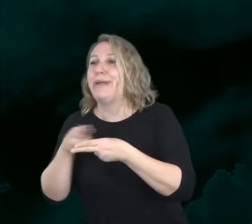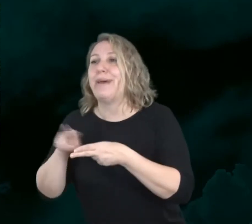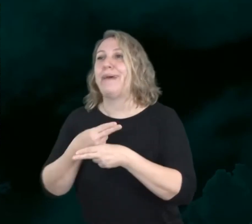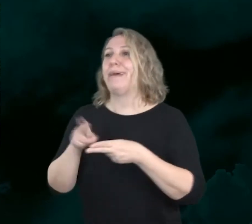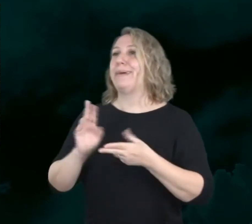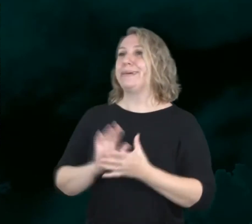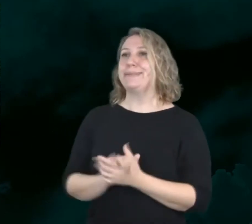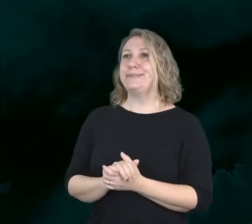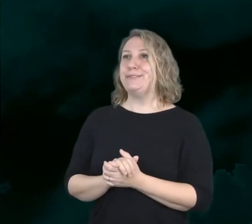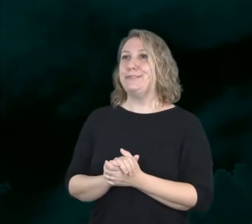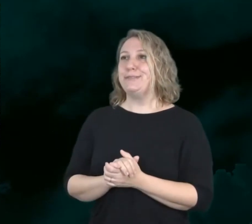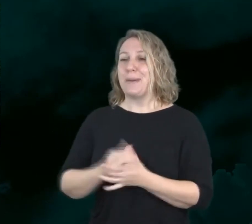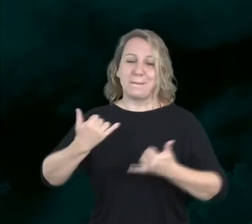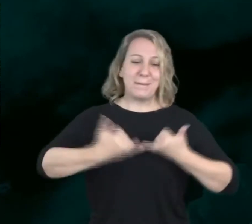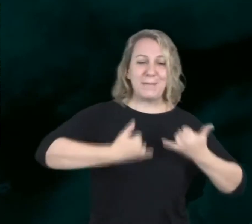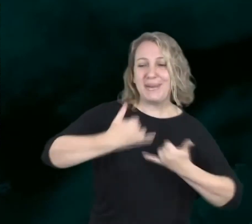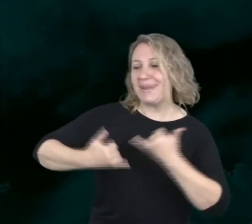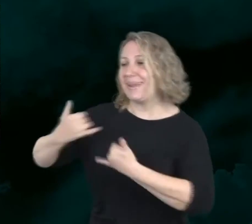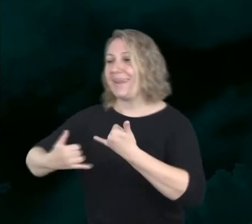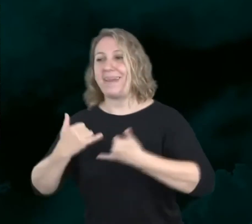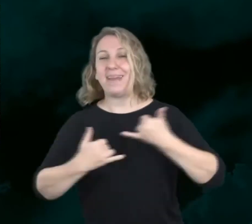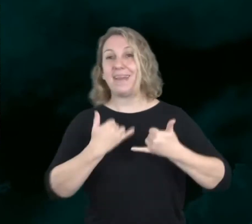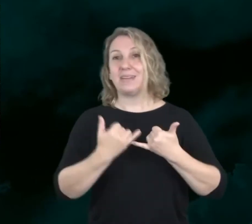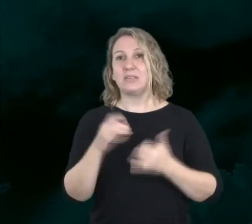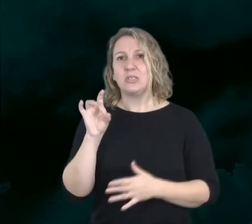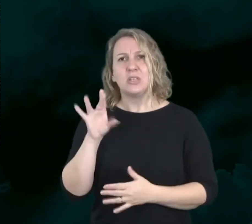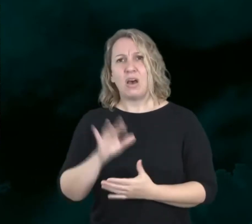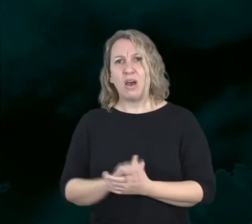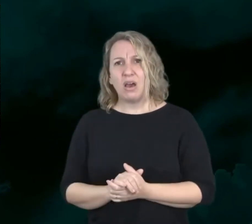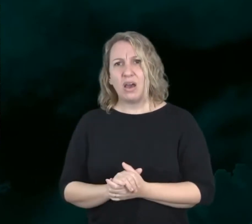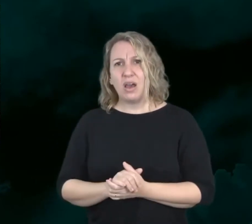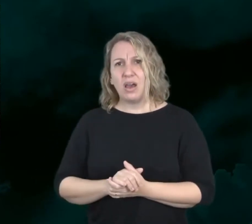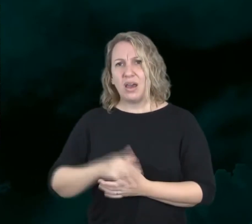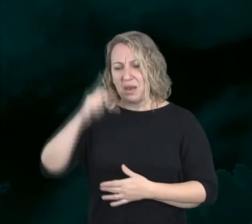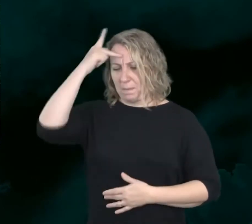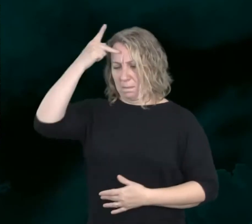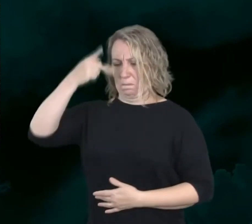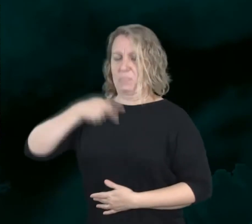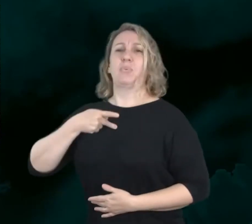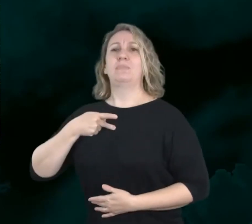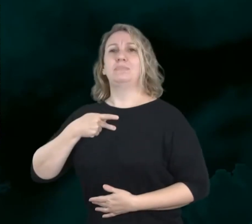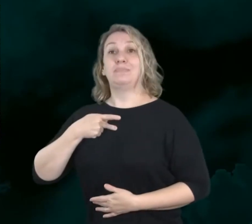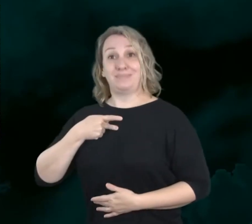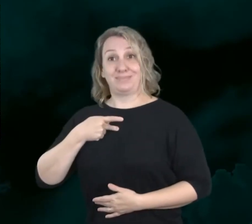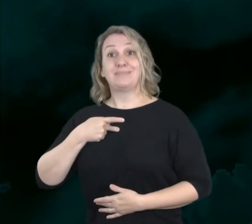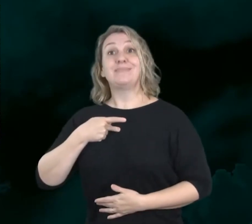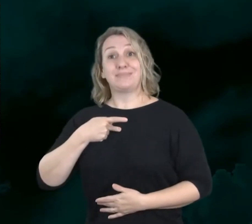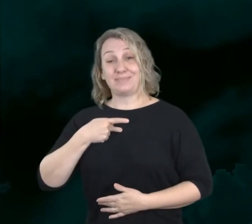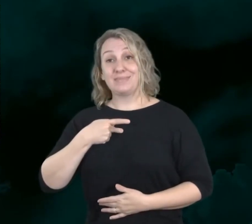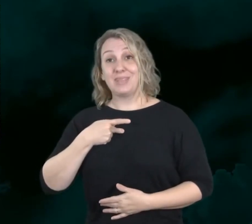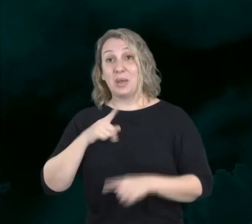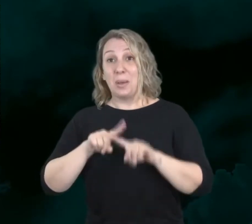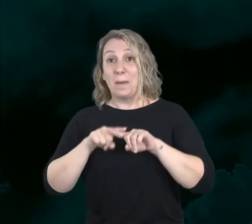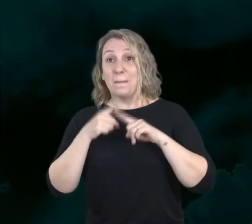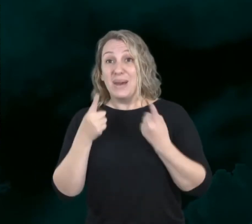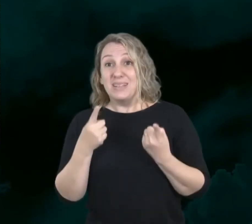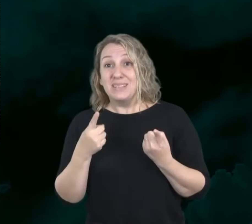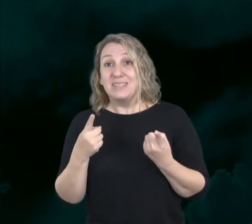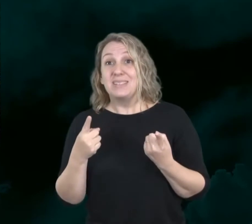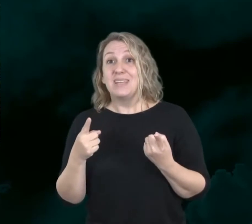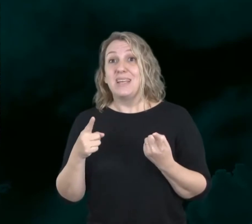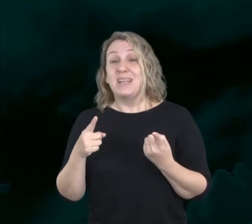quer ganhar aquilo, mas, irmãos, depois que amadurece, nós entendemos que é melhor dar que receber. Então esse amor